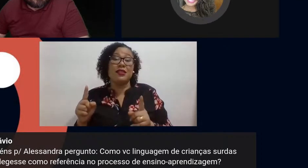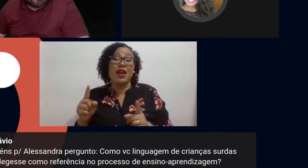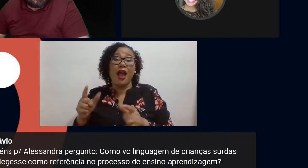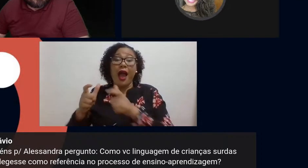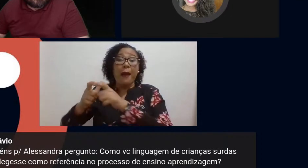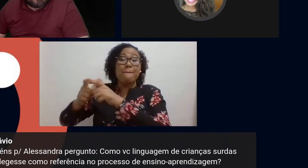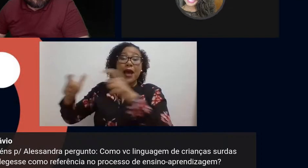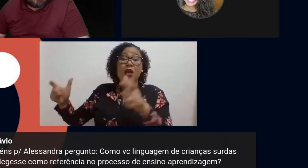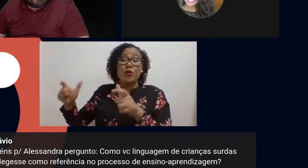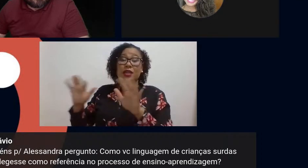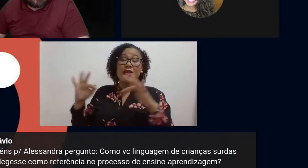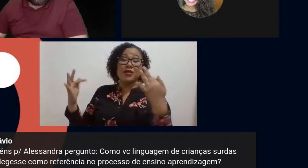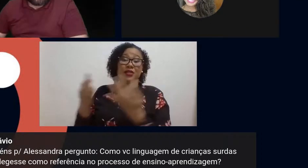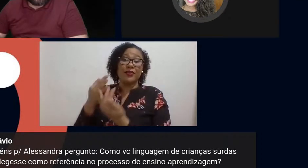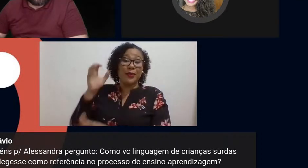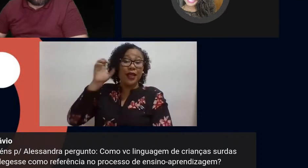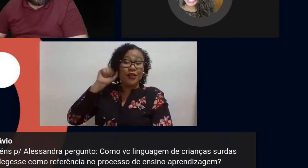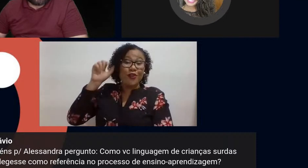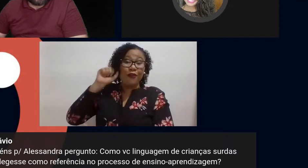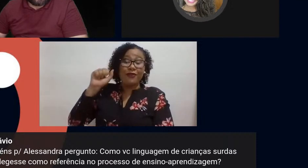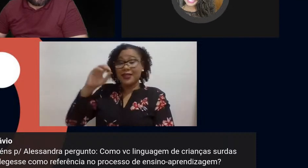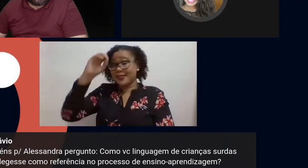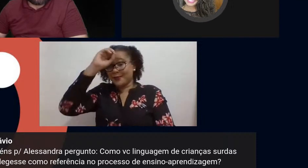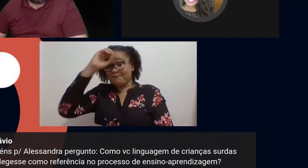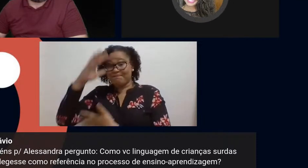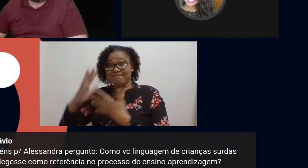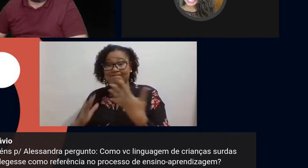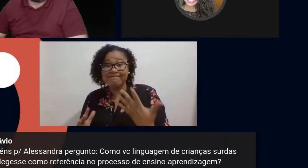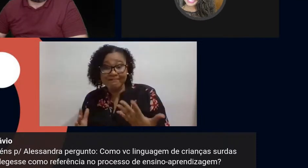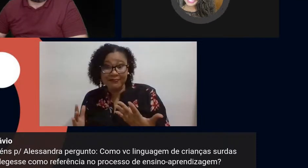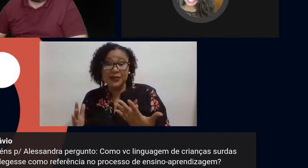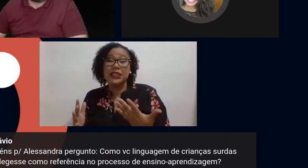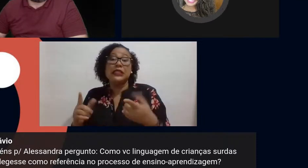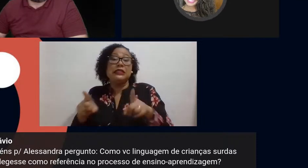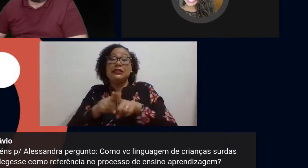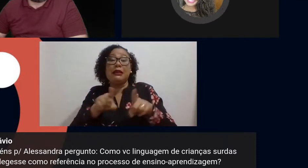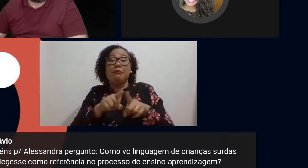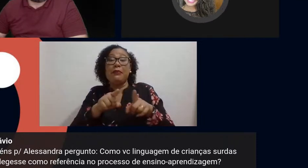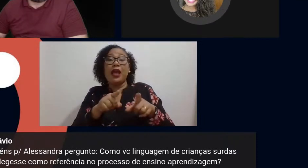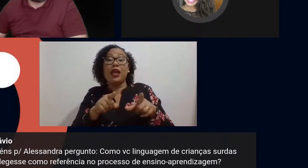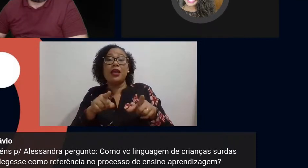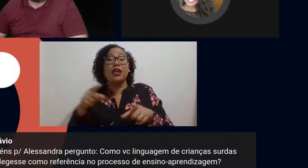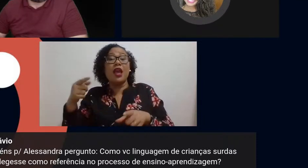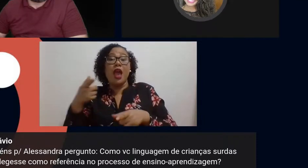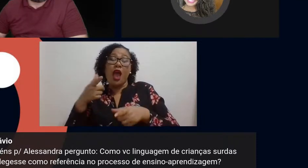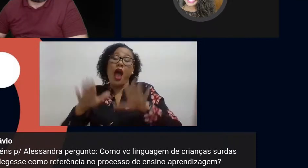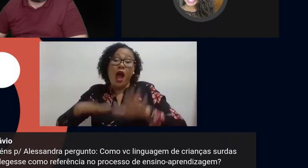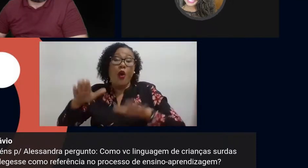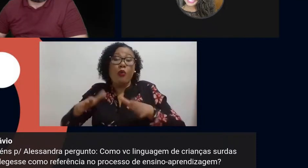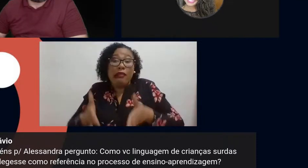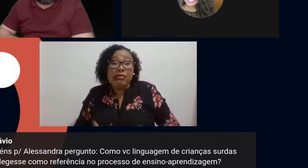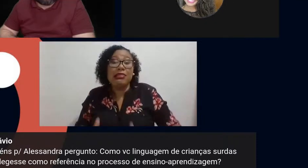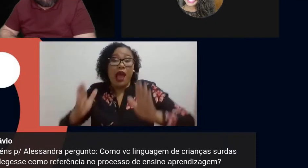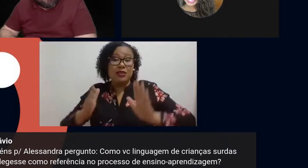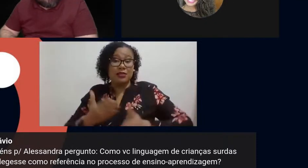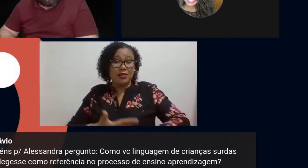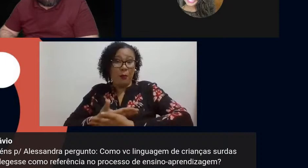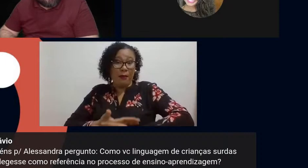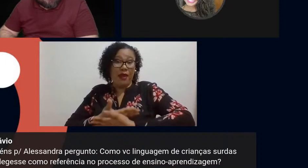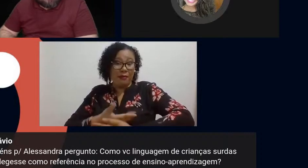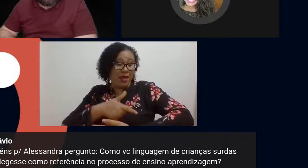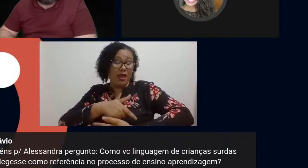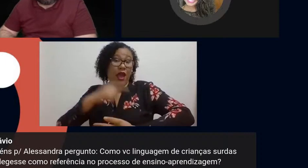aquisição da língua de sinais. Porém, a maioria das famílias, como são ouvintes, elas não dominam a língua de sinais.